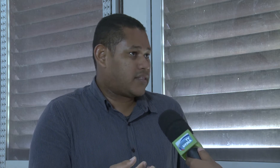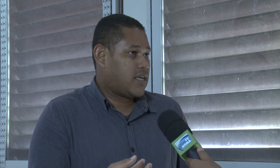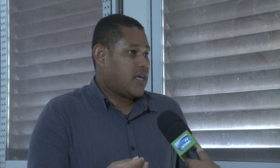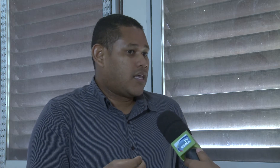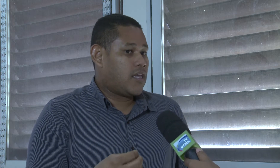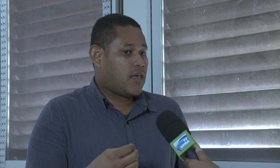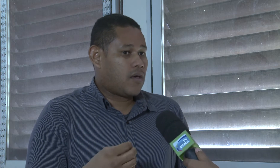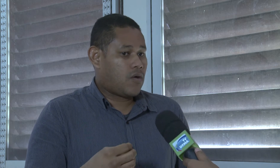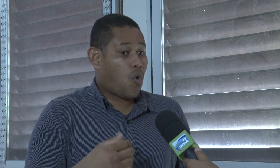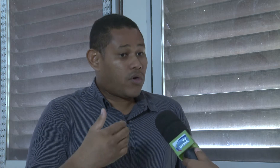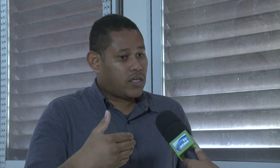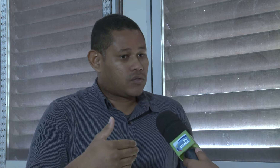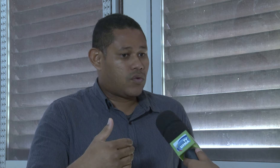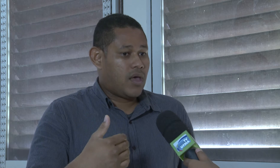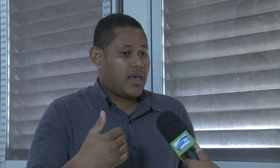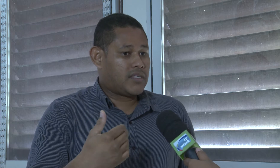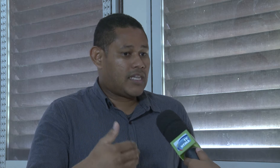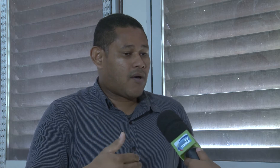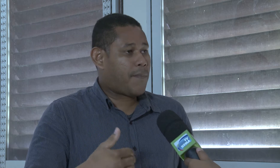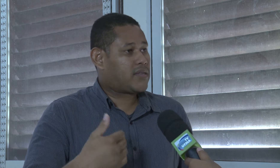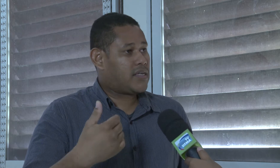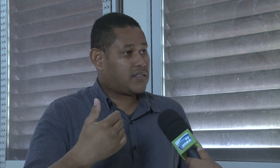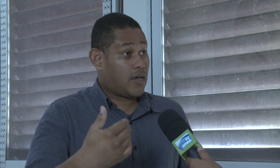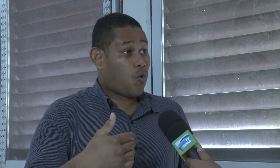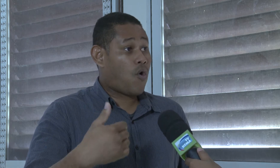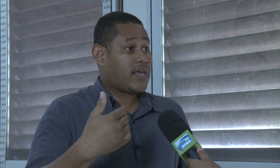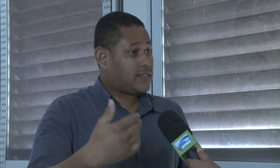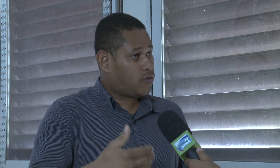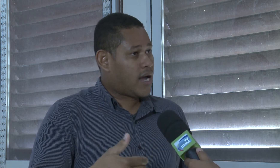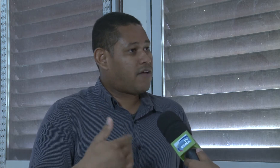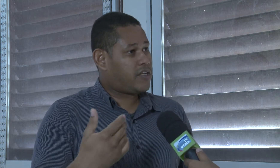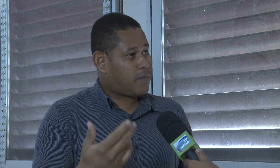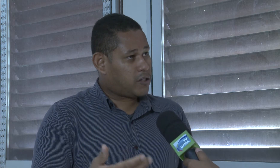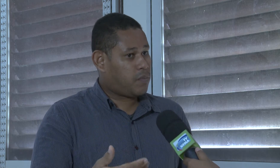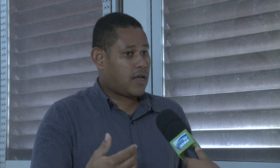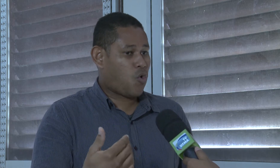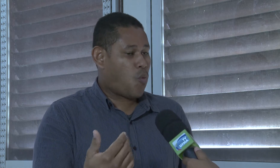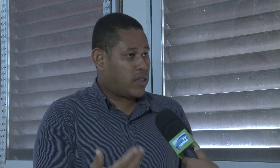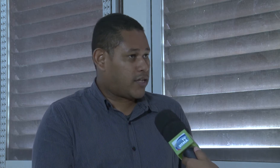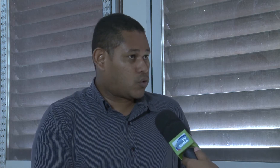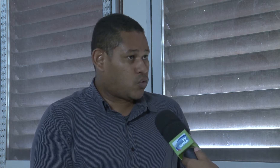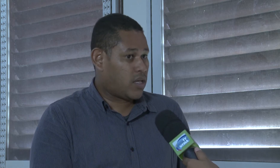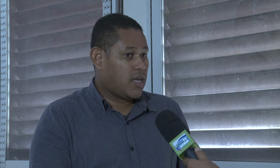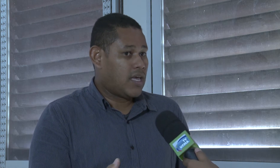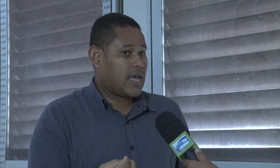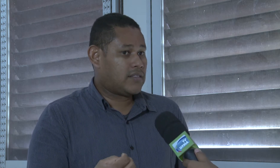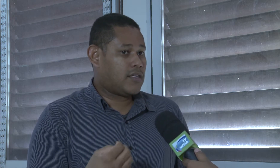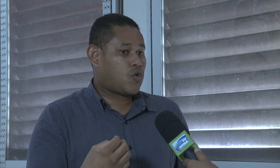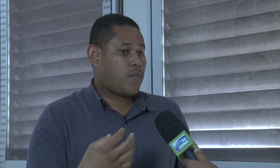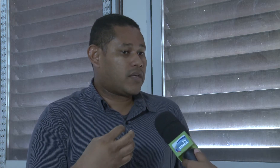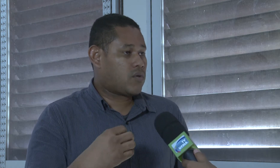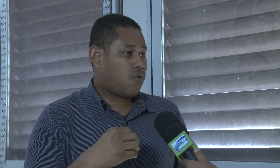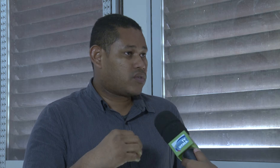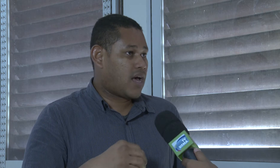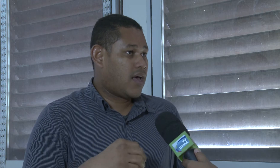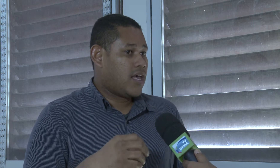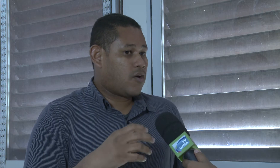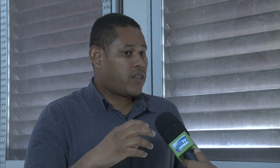e com isso em si na página ser conhecida cada vez mais pela comunidade surda e assim eles começam a usar e quando a gente